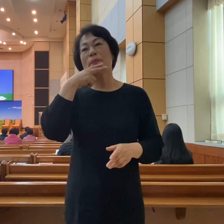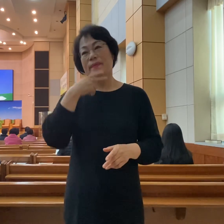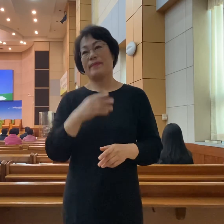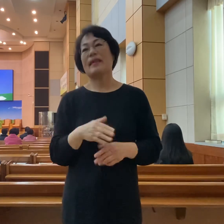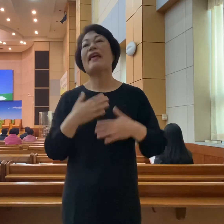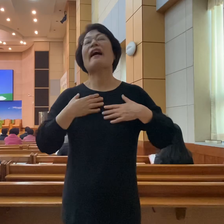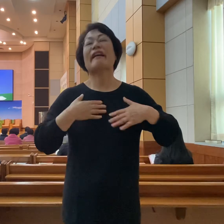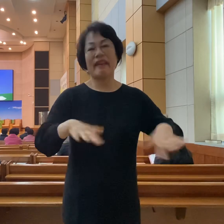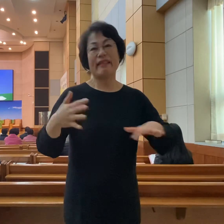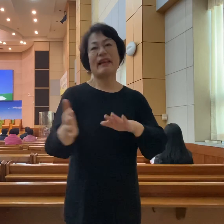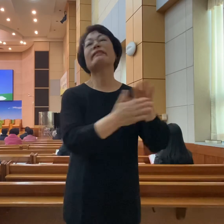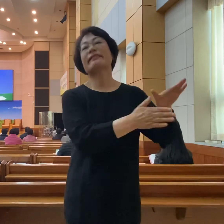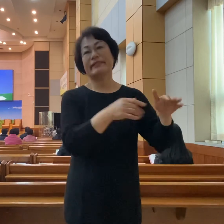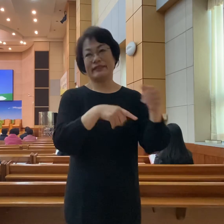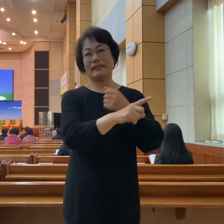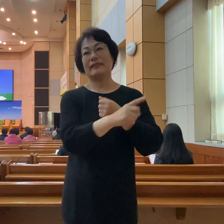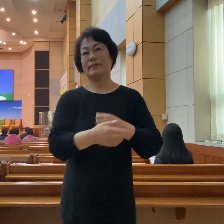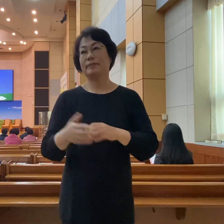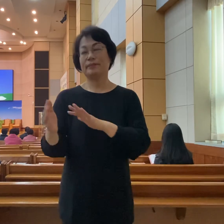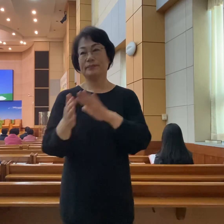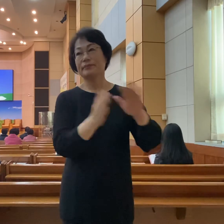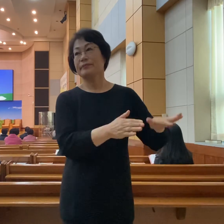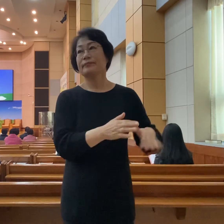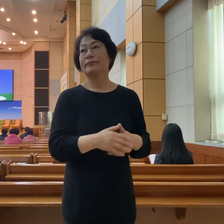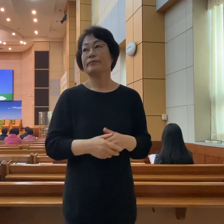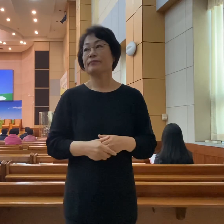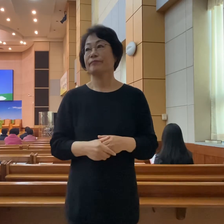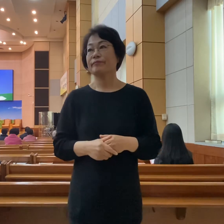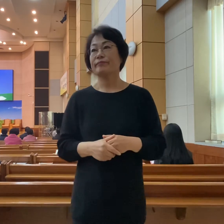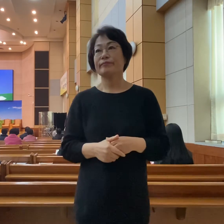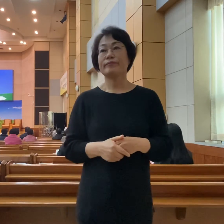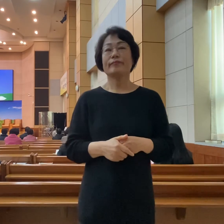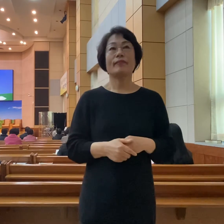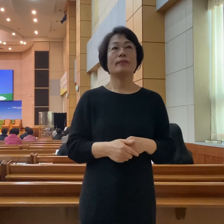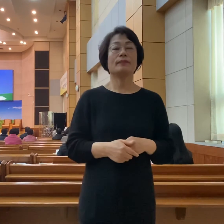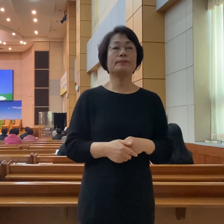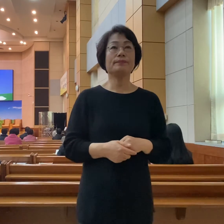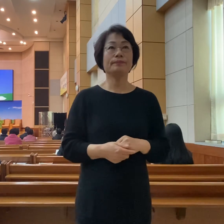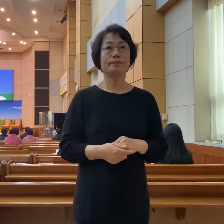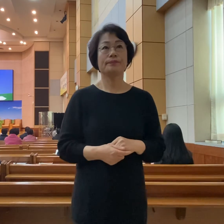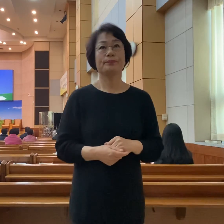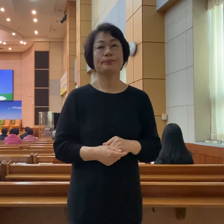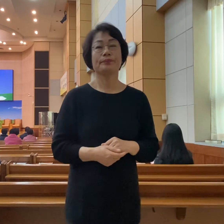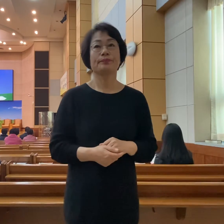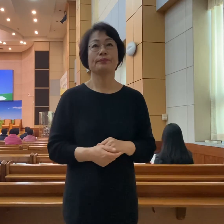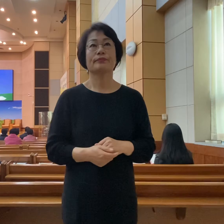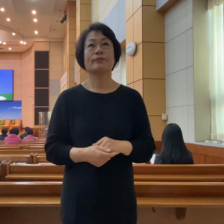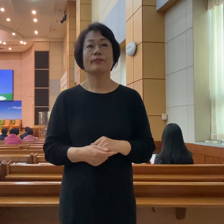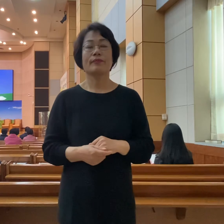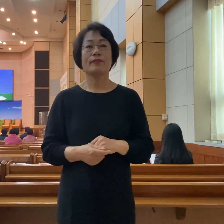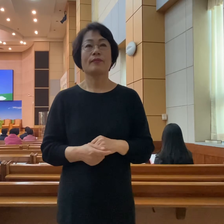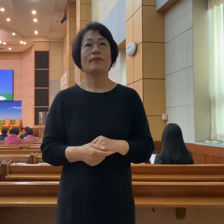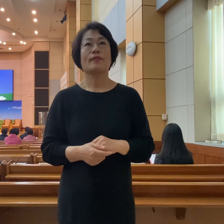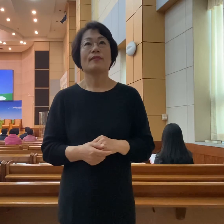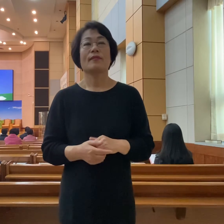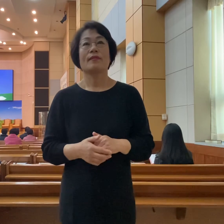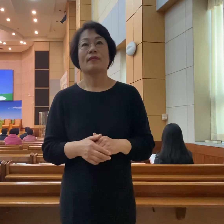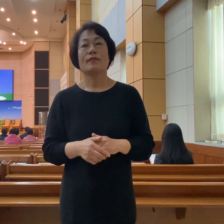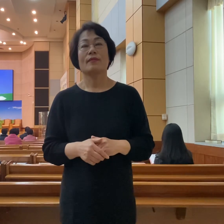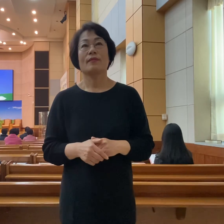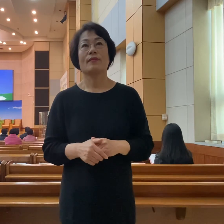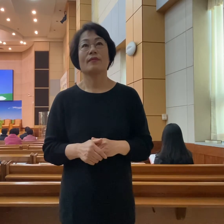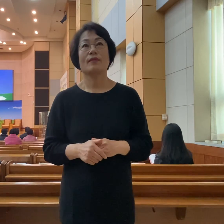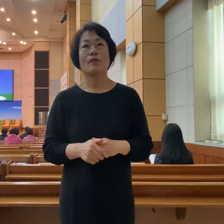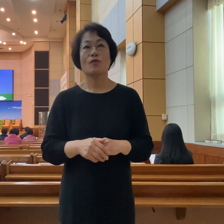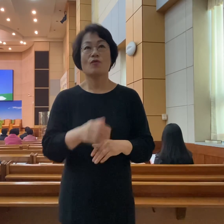보세요. 그 사람이 정상적인 사람으로 살아갈 수 있는가? 못 살아가는데.